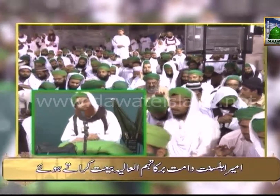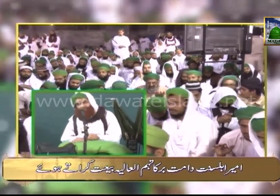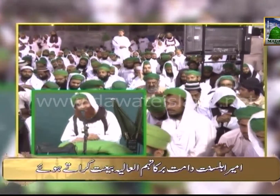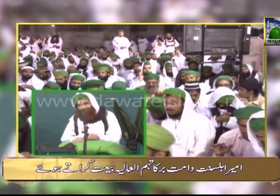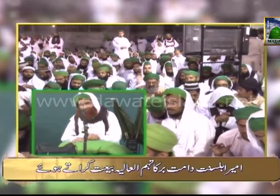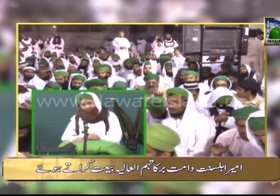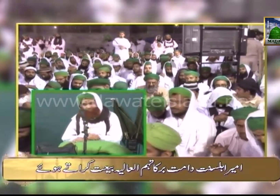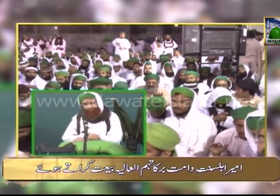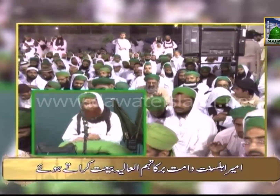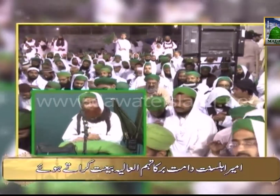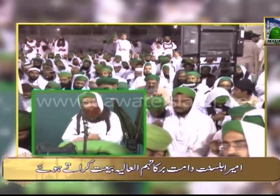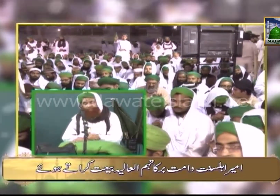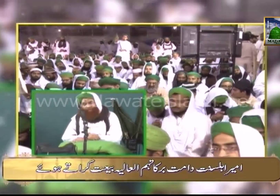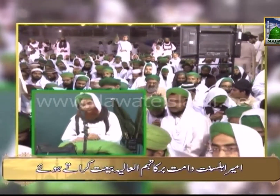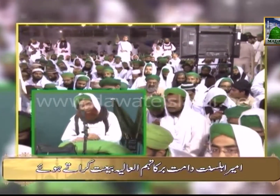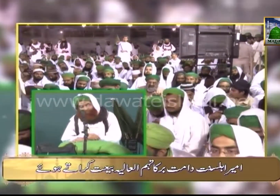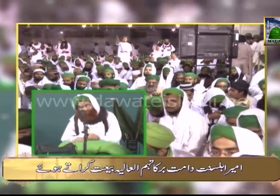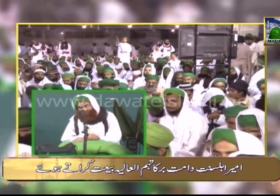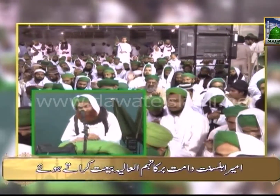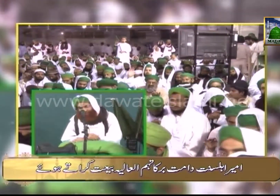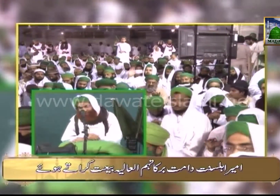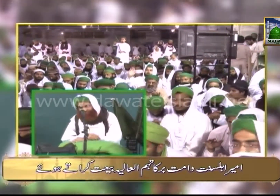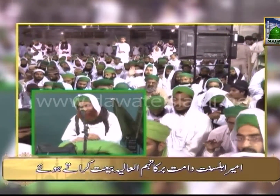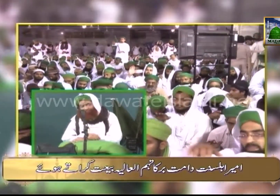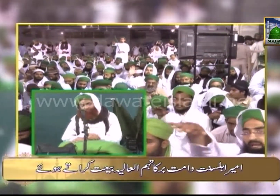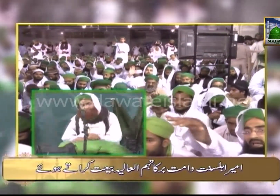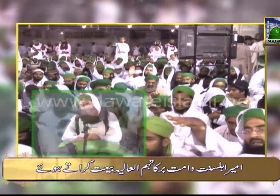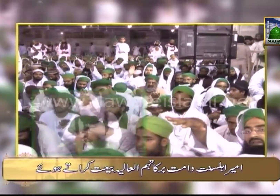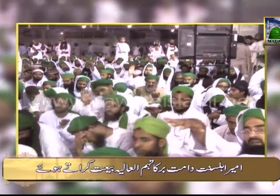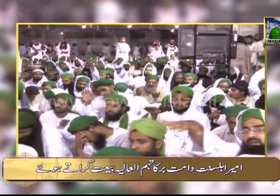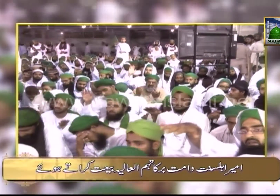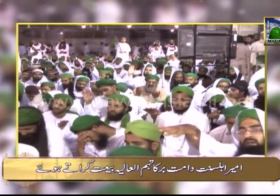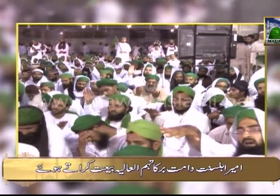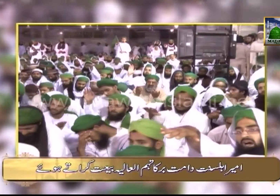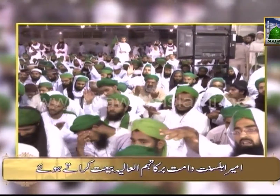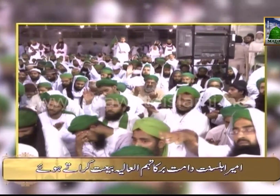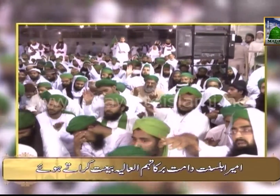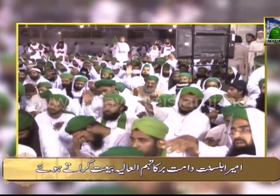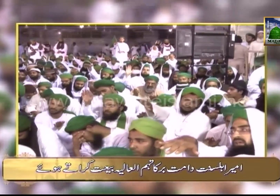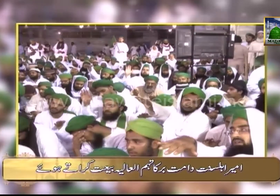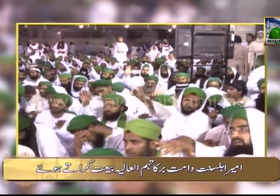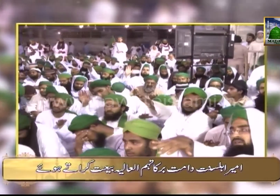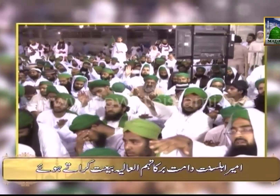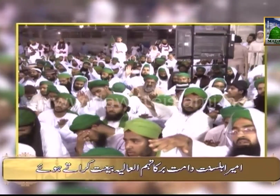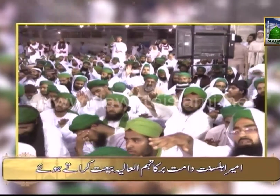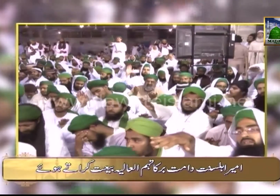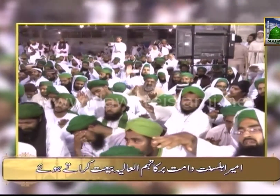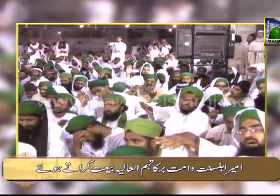کیا ہے پیاری پیاری، عطاری ہوں عطاری، نسبت